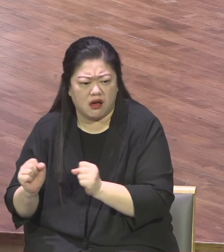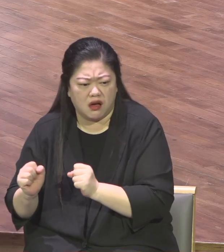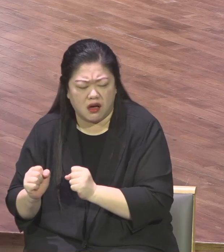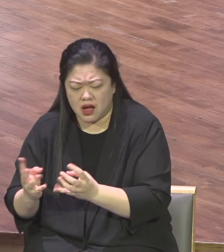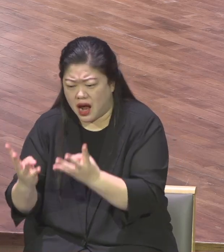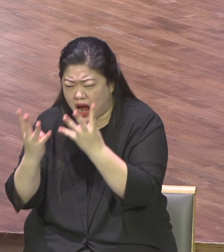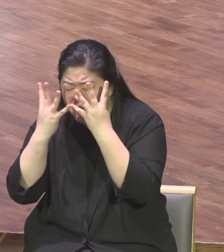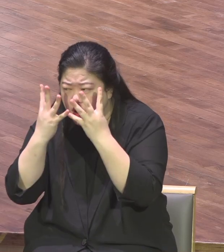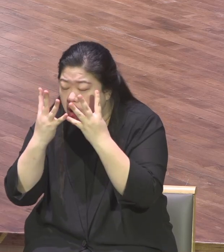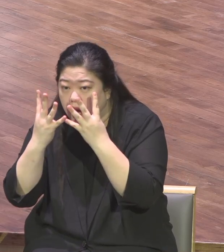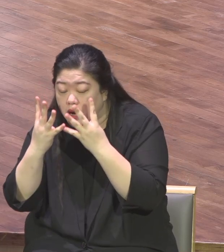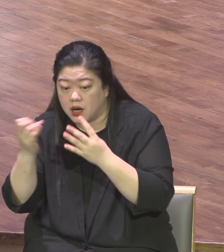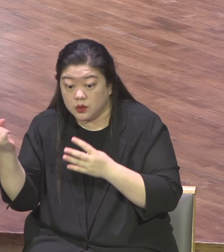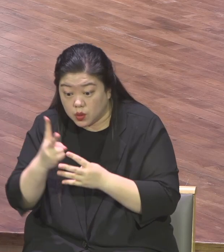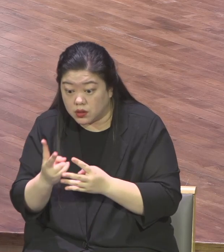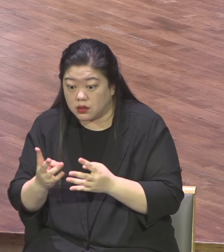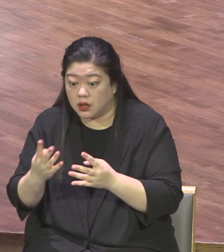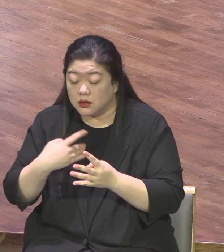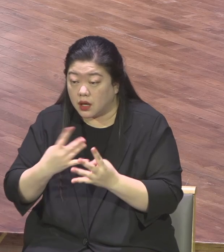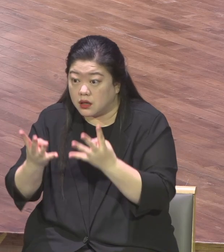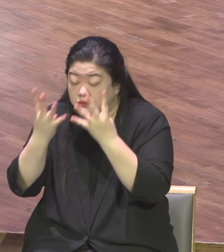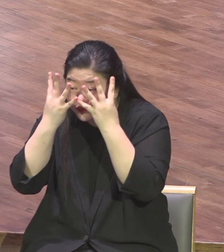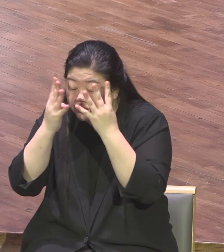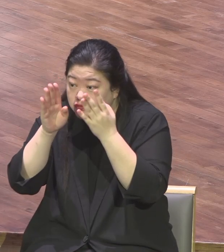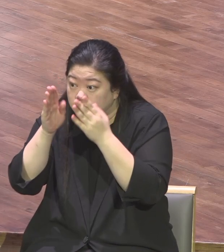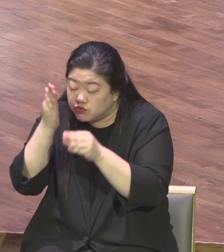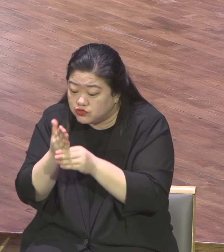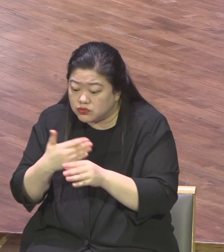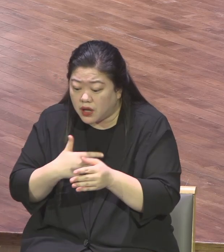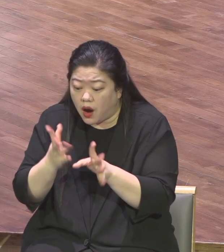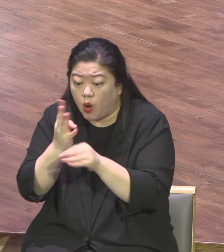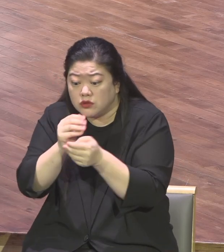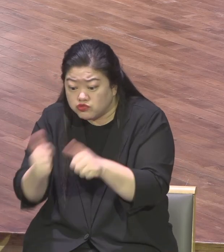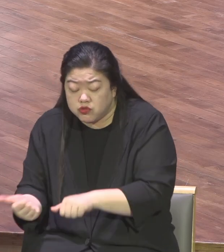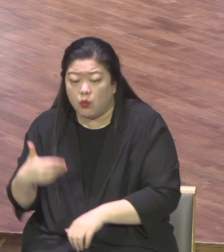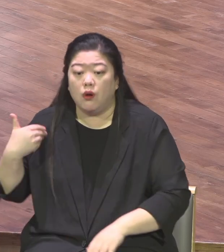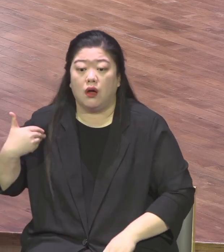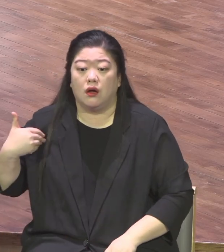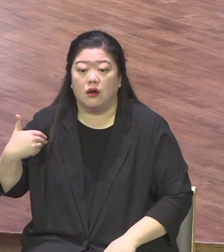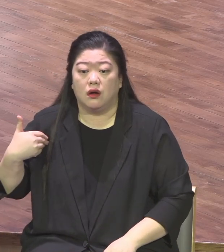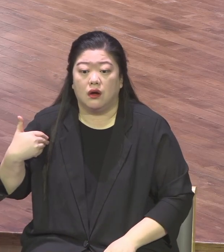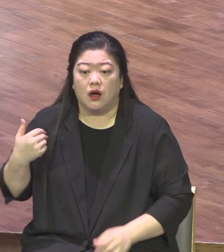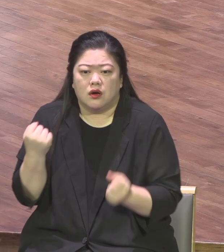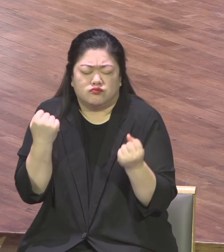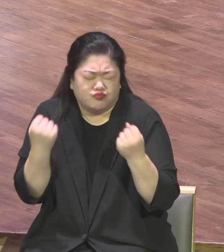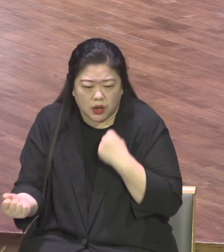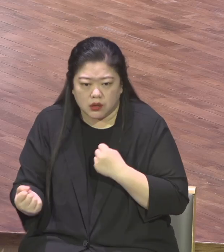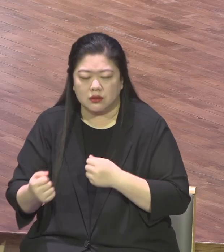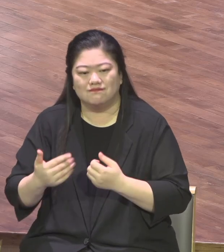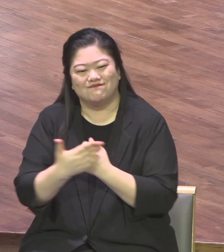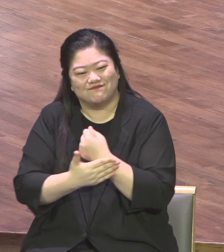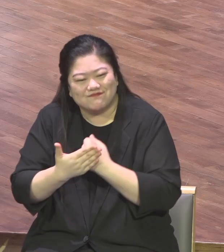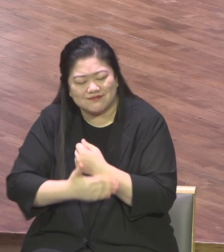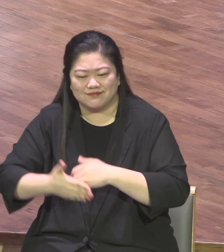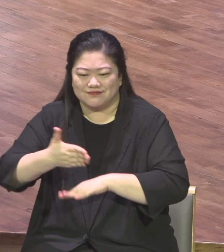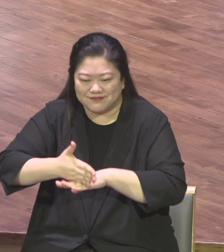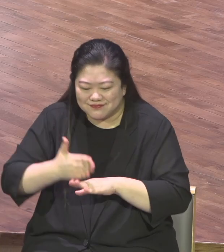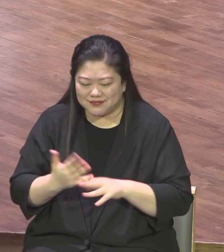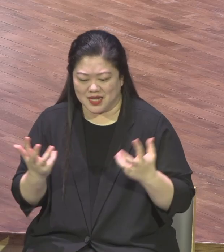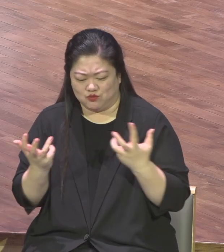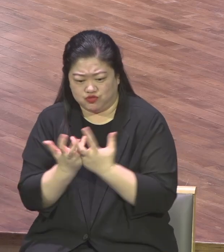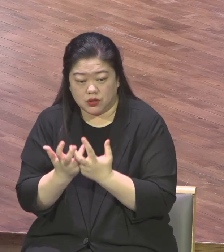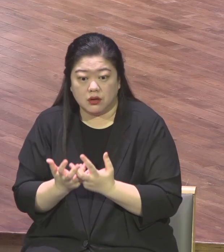사형당할지 언제 어떤 일이 생길지 한치 앞을 볼 수 없는 그런 상황